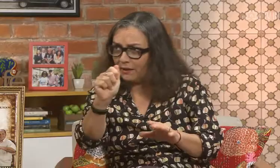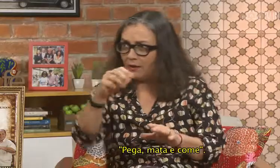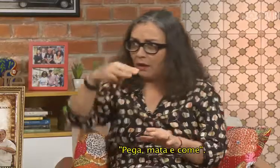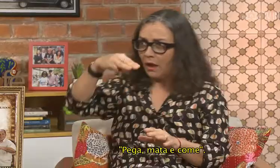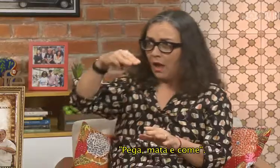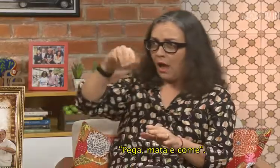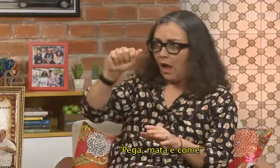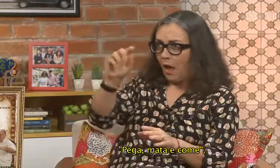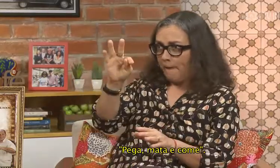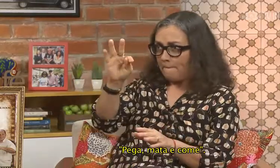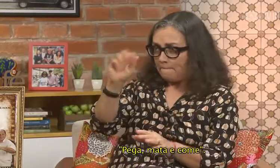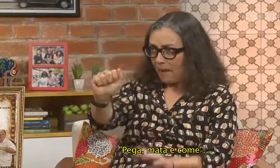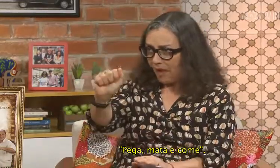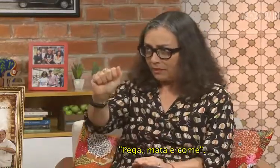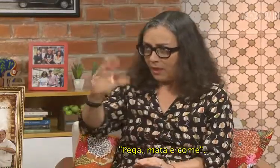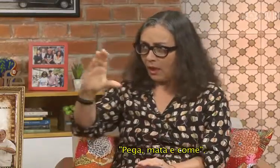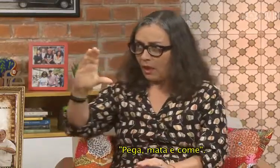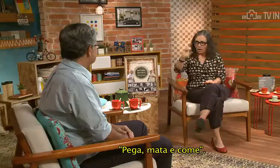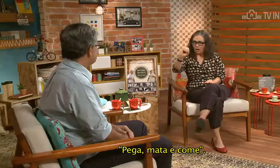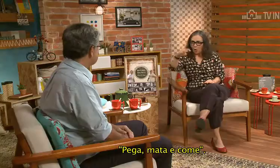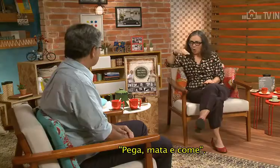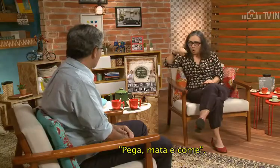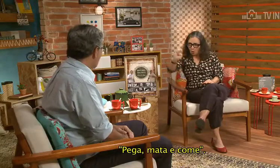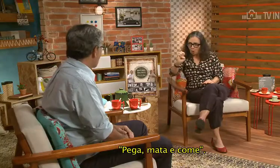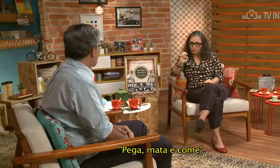Pega, mata E come